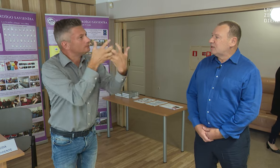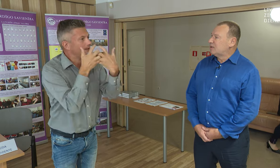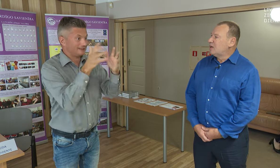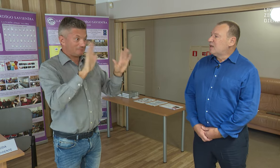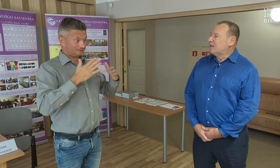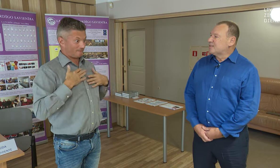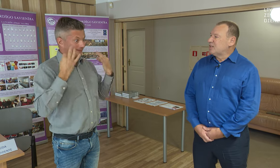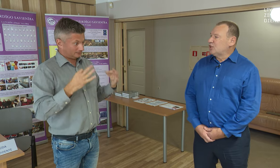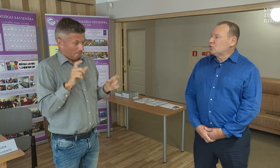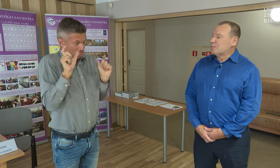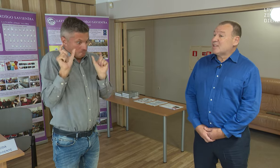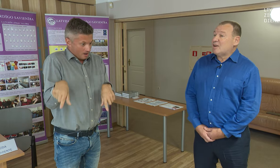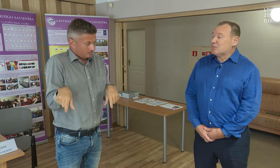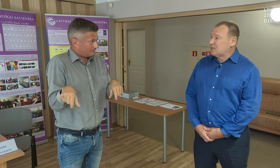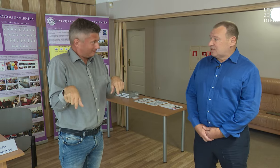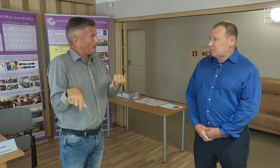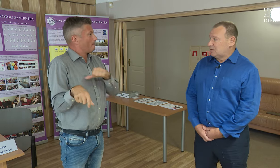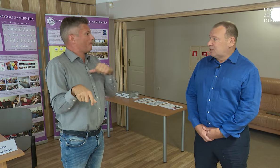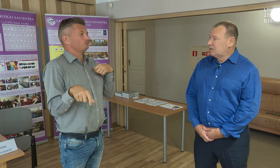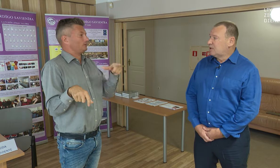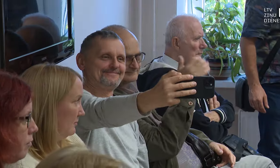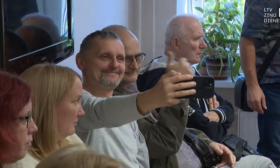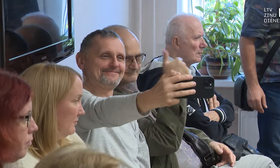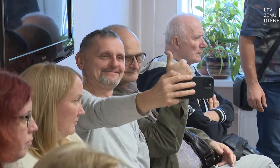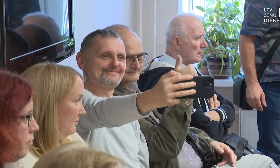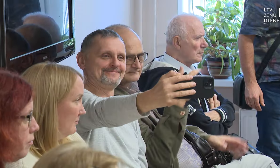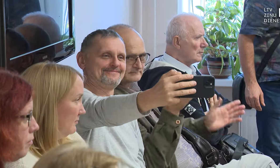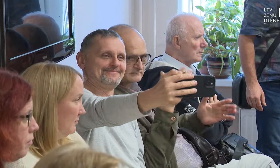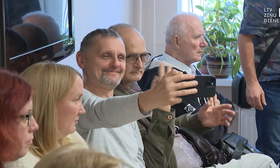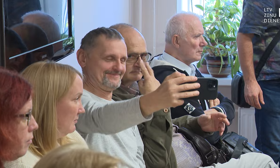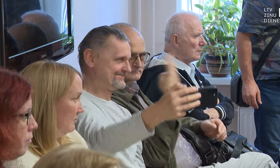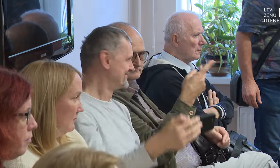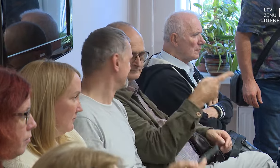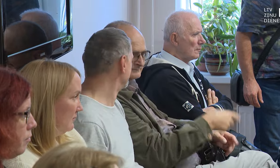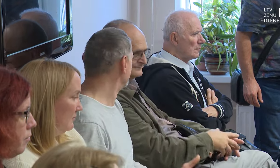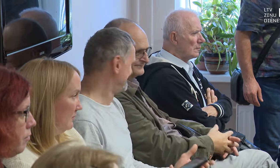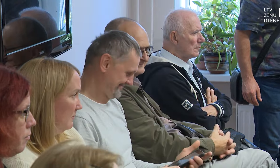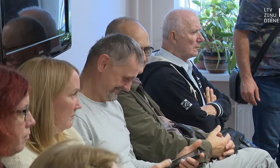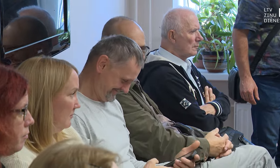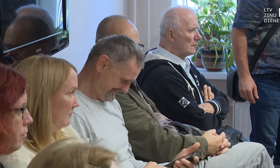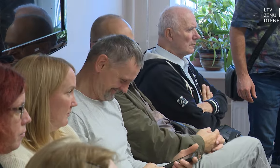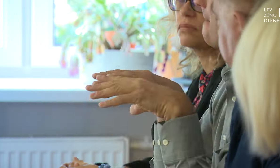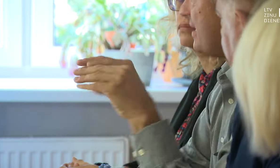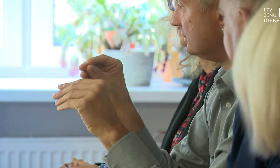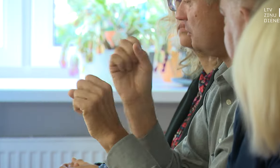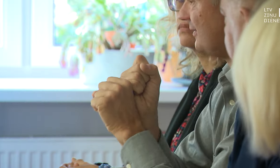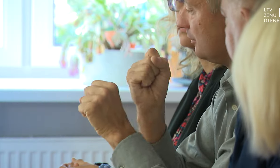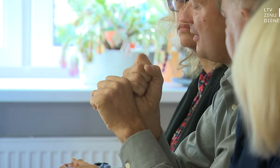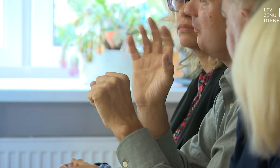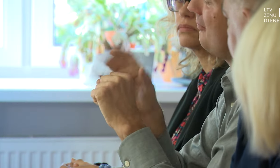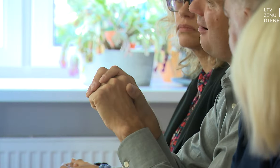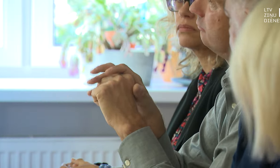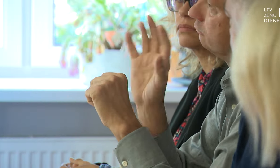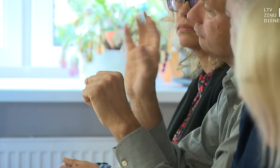cilvēki, lai cīnītos par savām tiesībām. Nereti, lai sāktos saruna, pietiek ar piltu, palvu un papīra, lapu vai